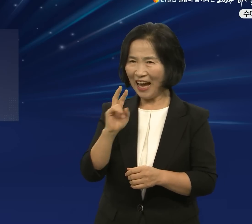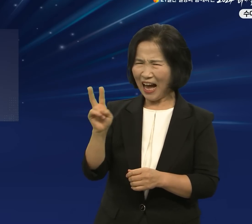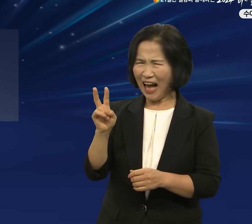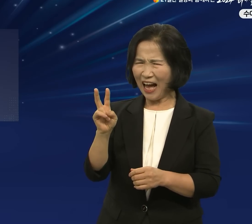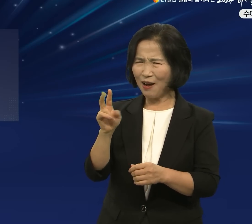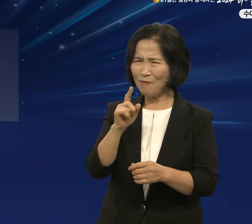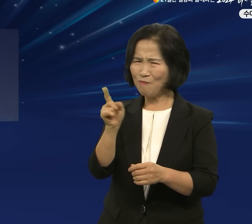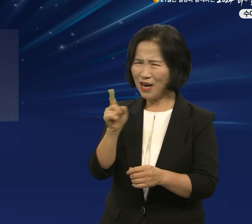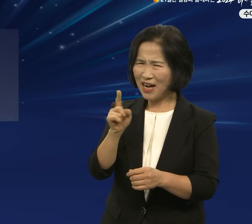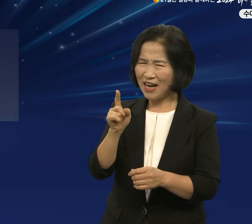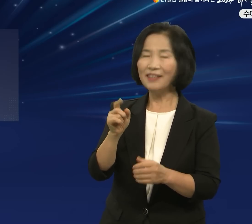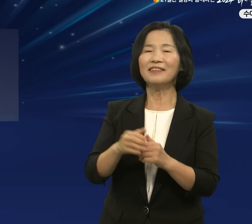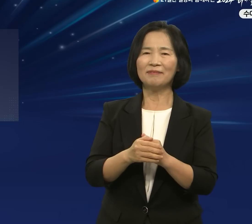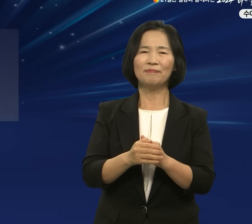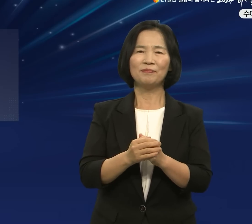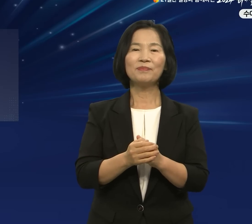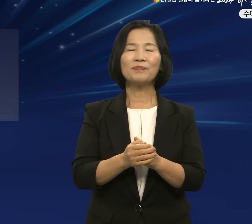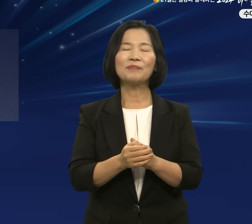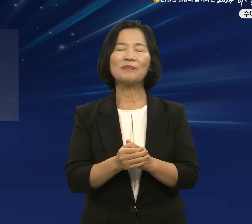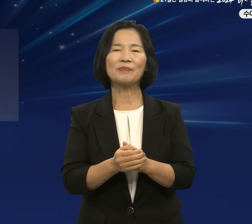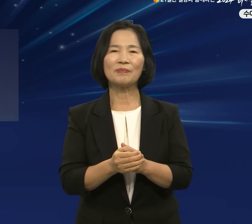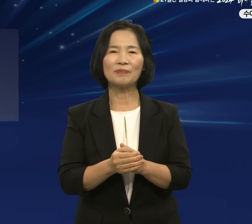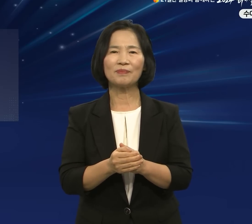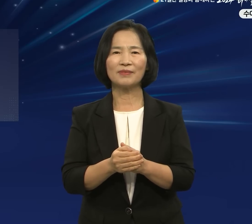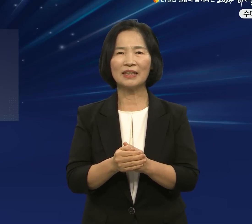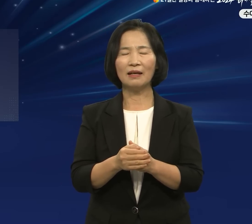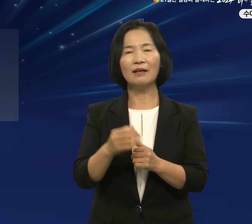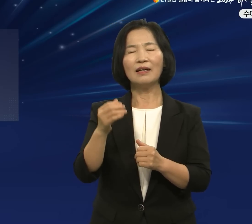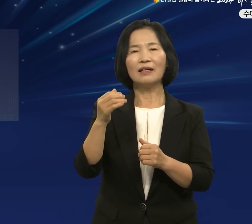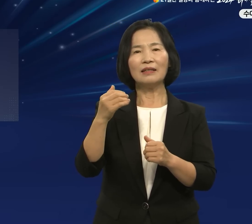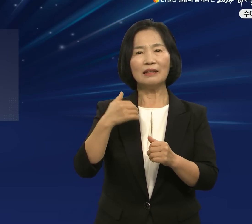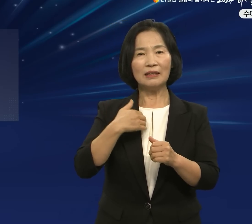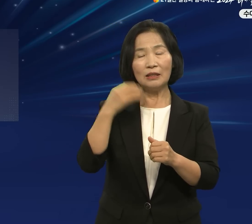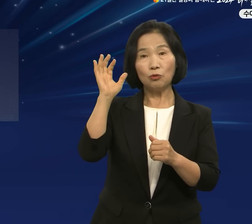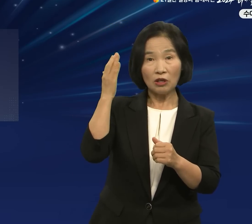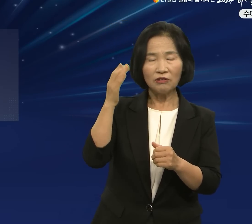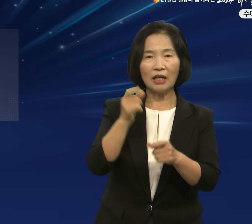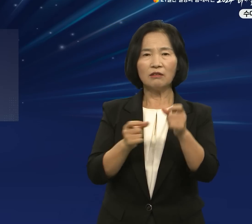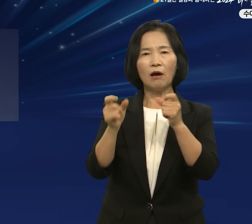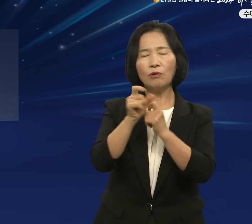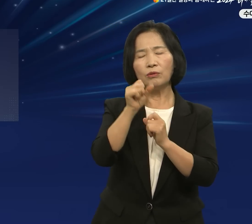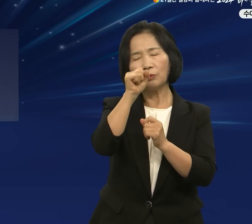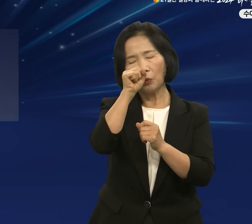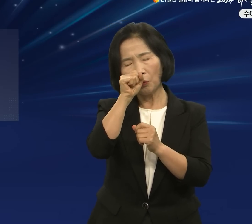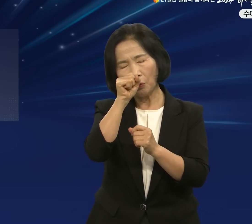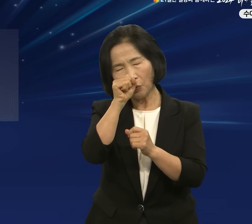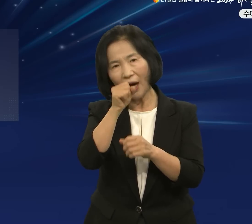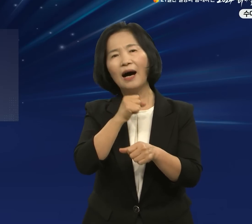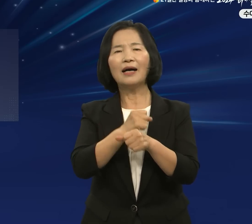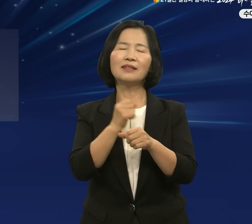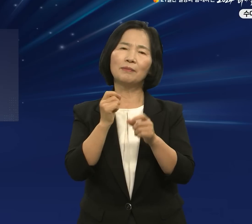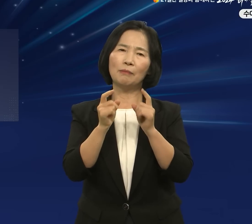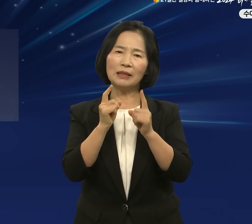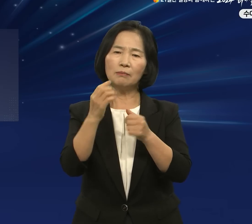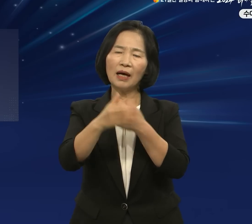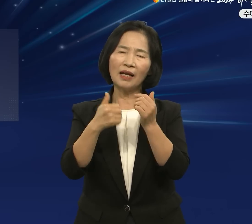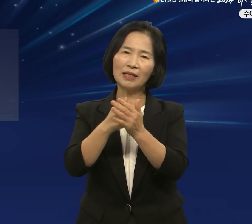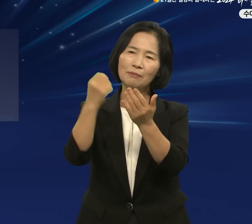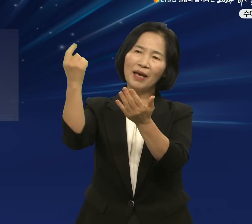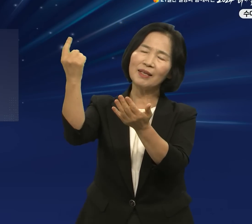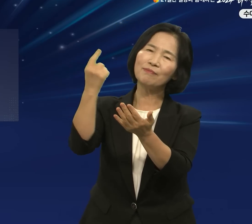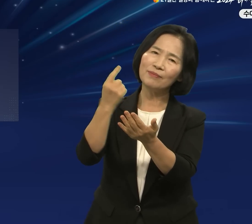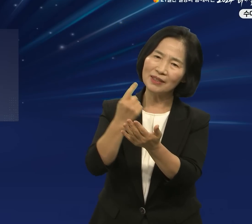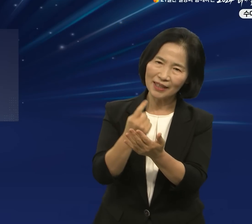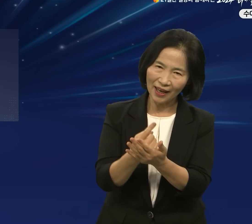납니다. 쉐키나. 제가 최근에 특별히 좋아하는 말씀이고 하나님의 임재입니다. 오늘